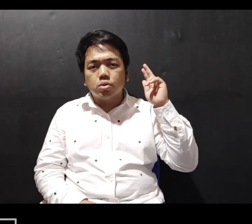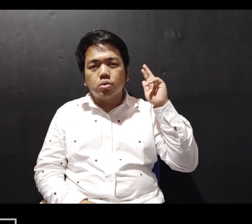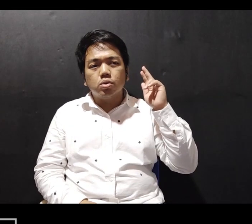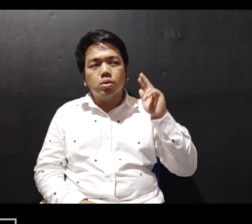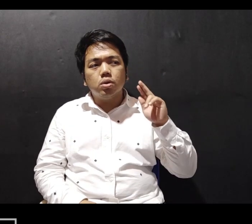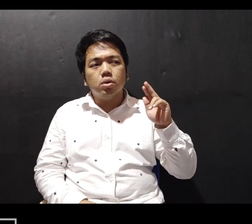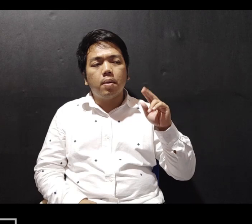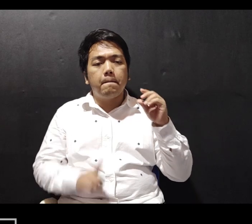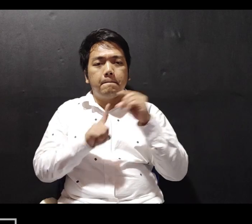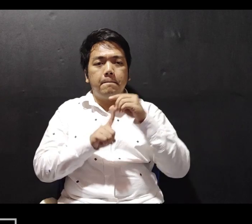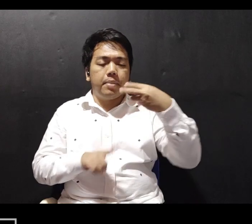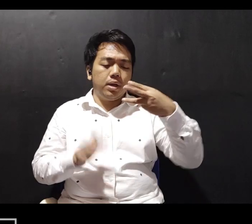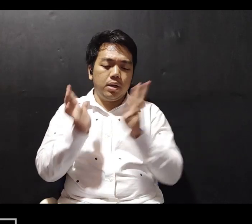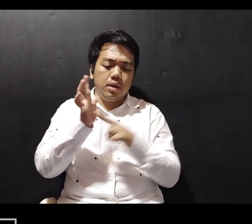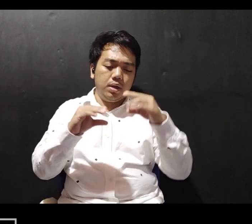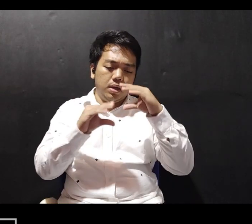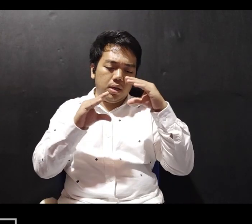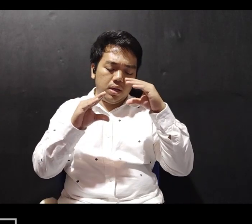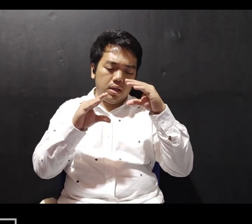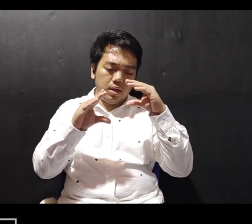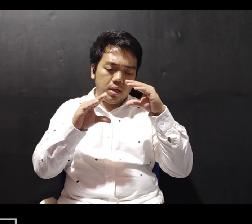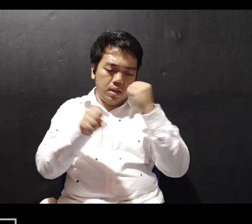semua alami dan lewati bersama-sama dengan Dia.